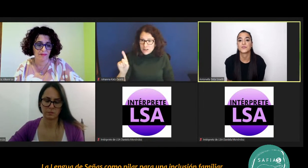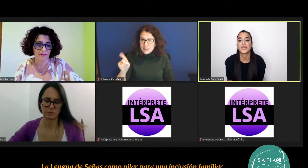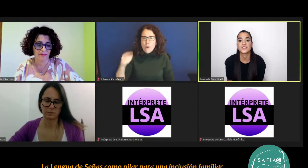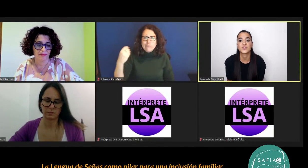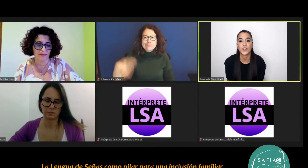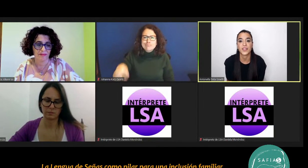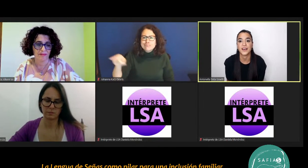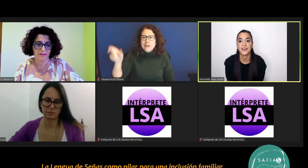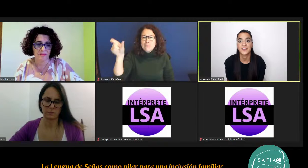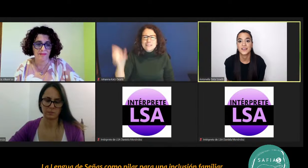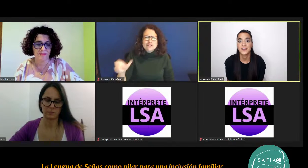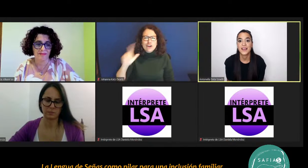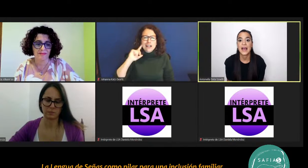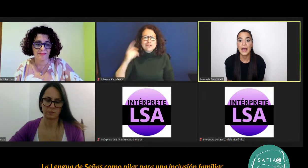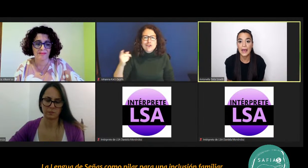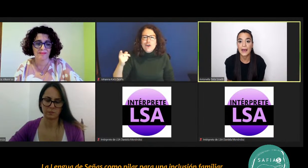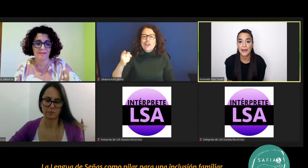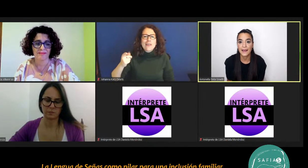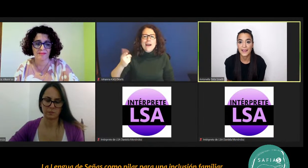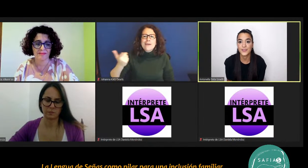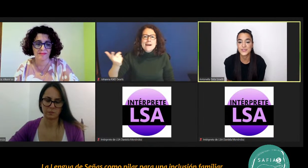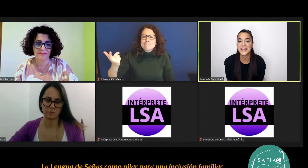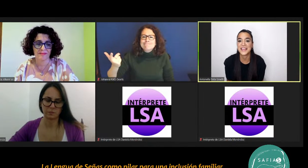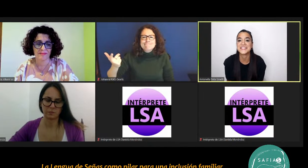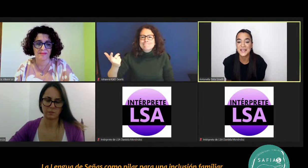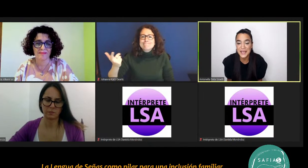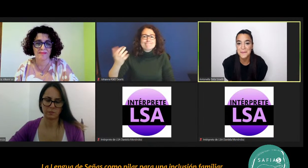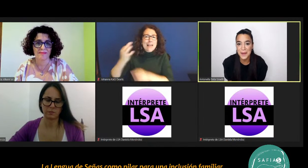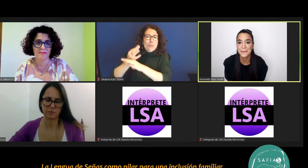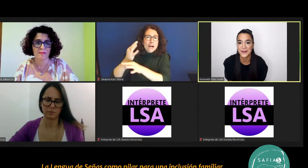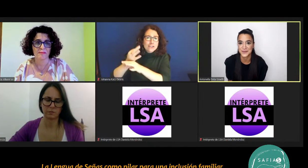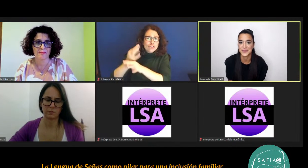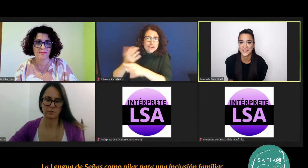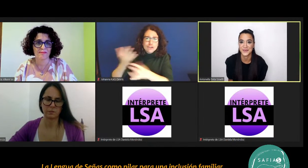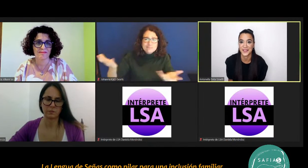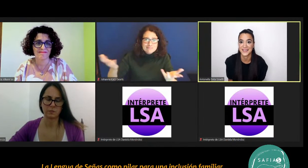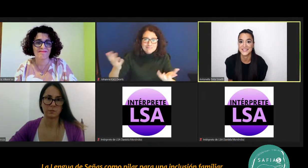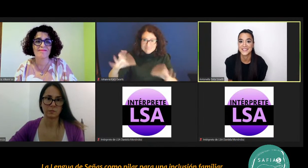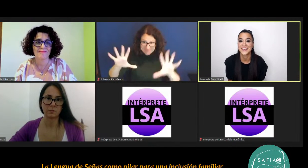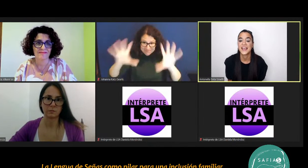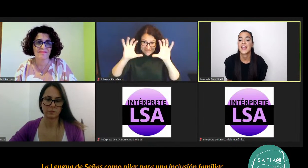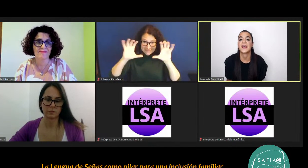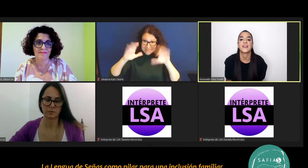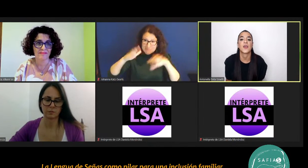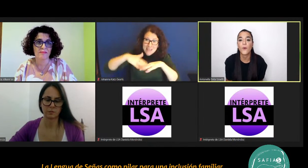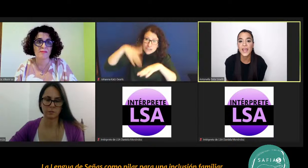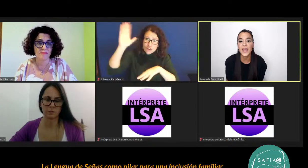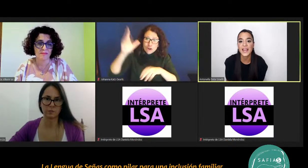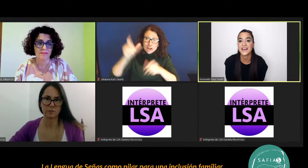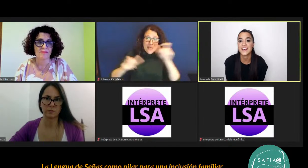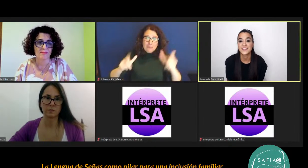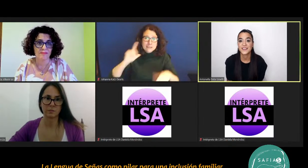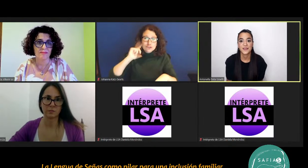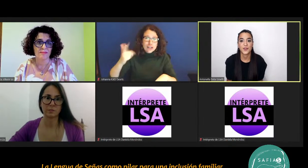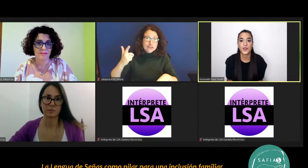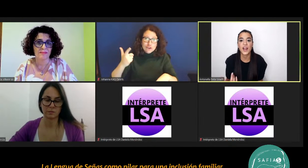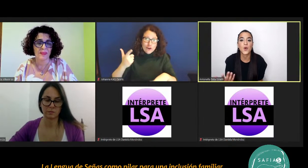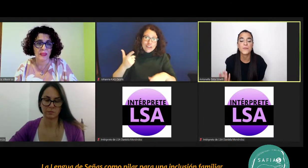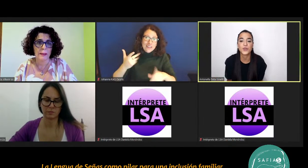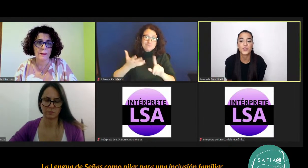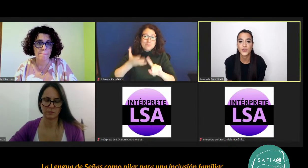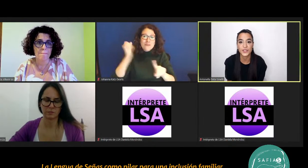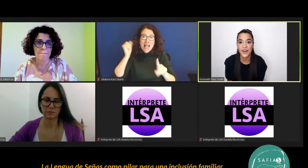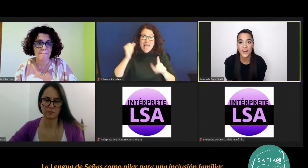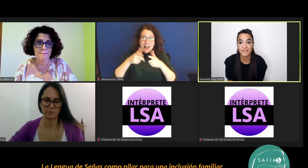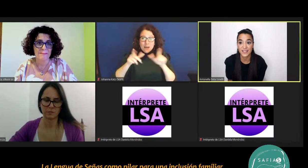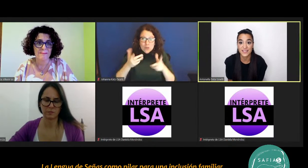una persona sorda. Entonces quiere decir que hay más personas sordas en escuelas, era lo